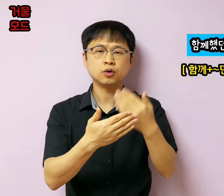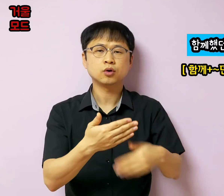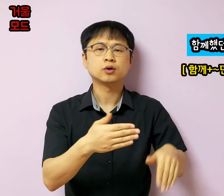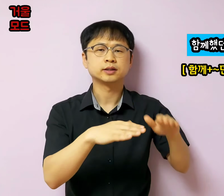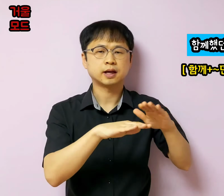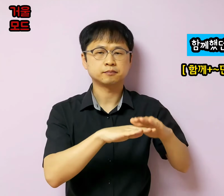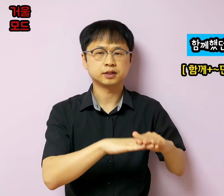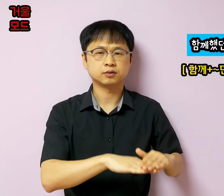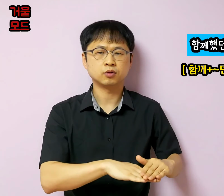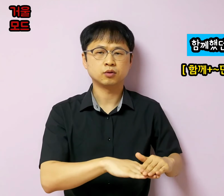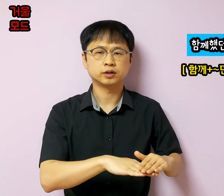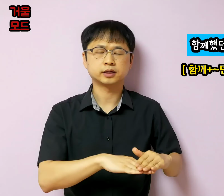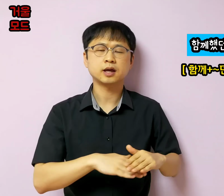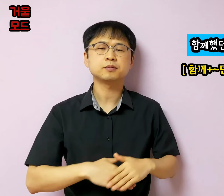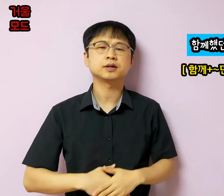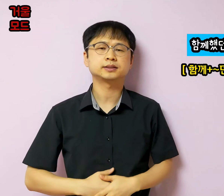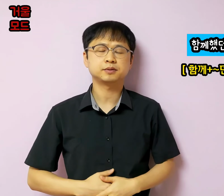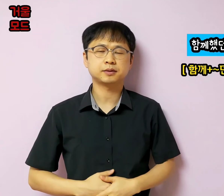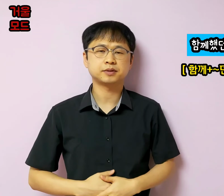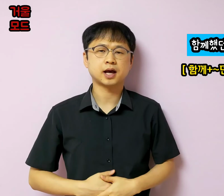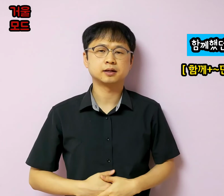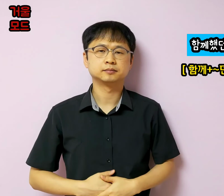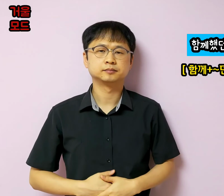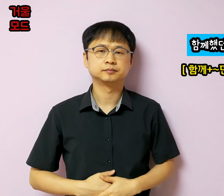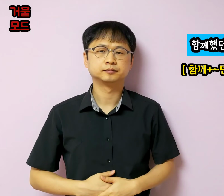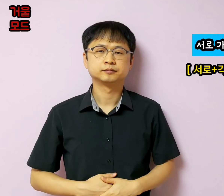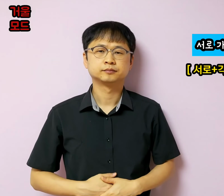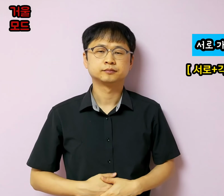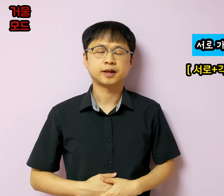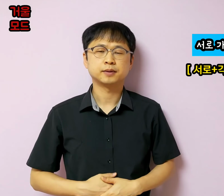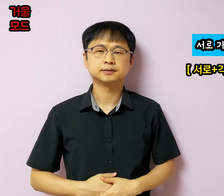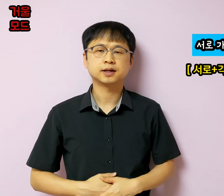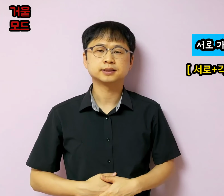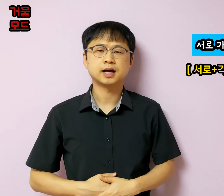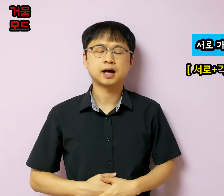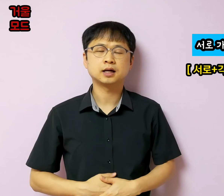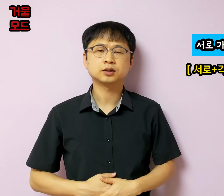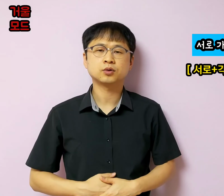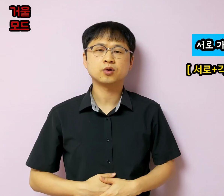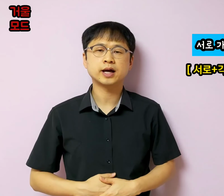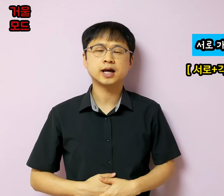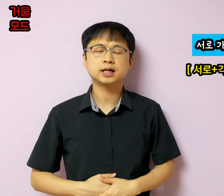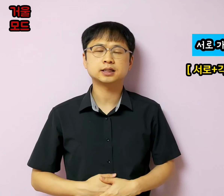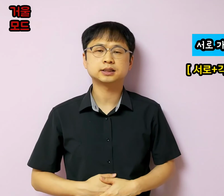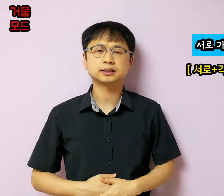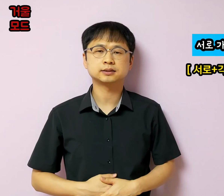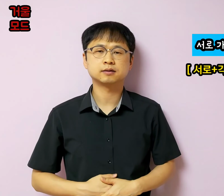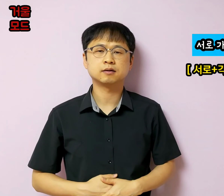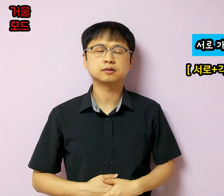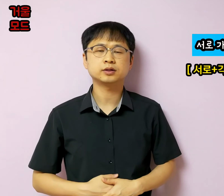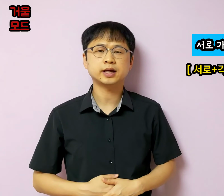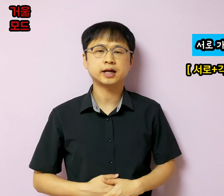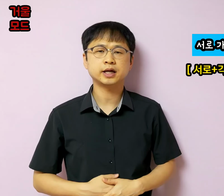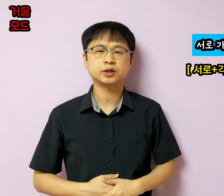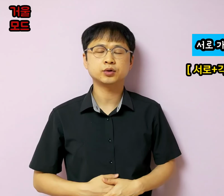추억으로 남기고 이렇게 표현하시면 됩니다. 네, 마지막 가사. 서로 가야 할 길 찾아서 떠나야 해요